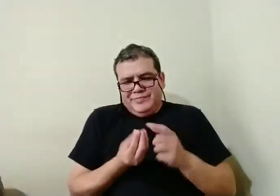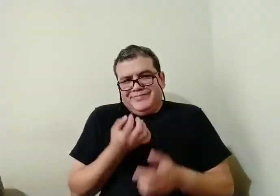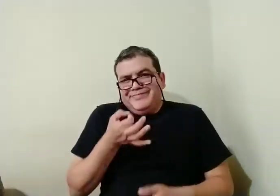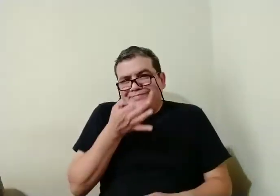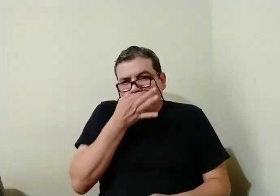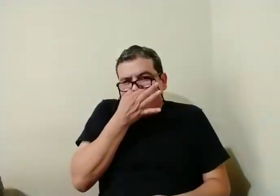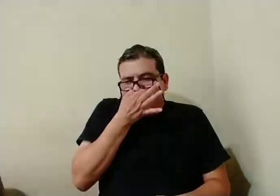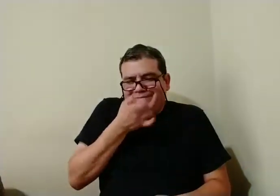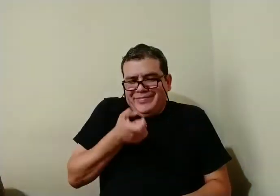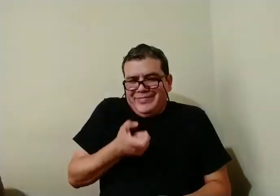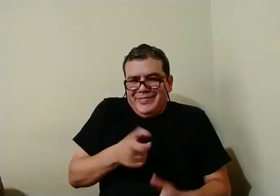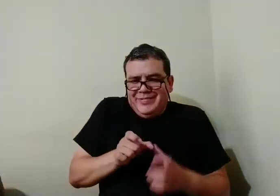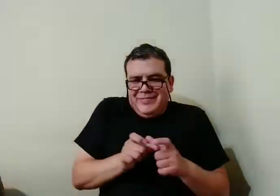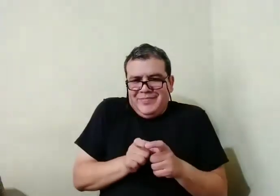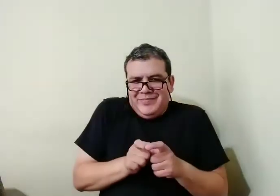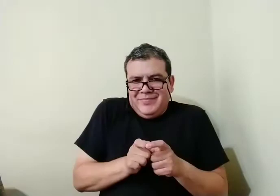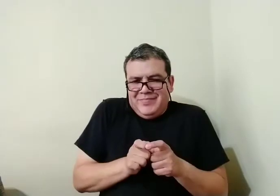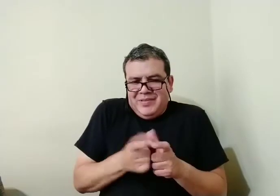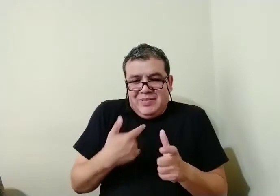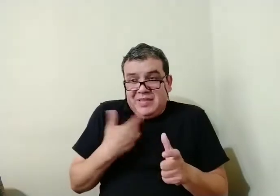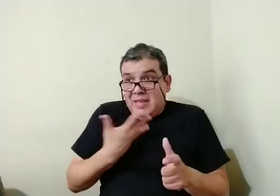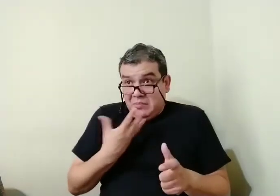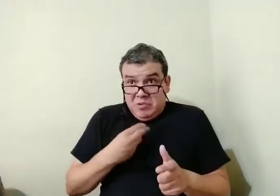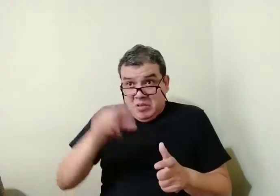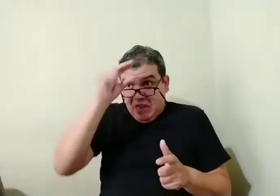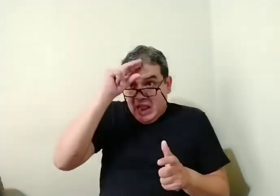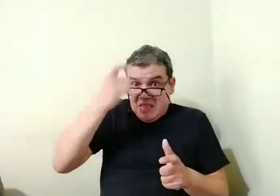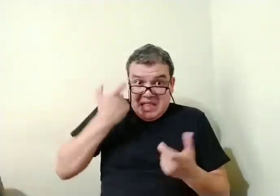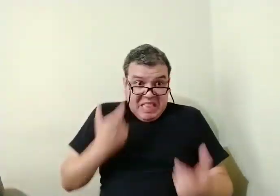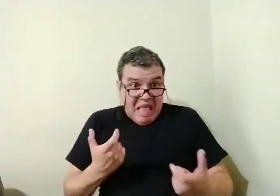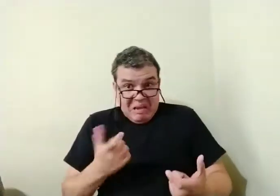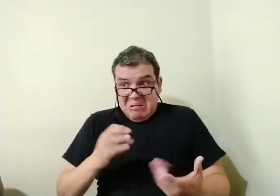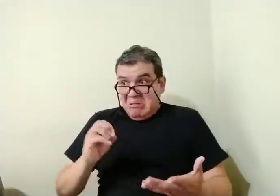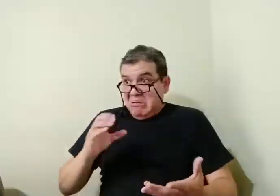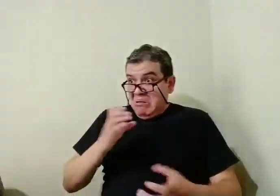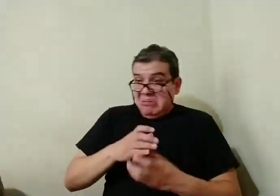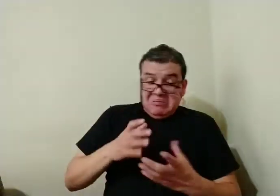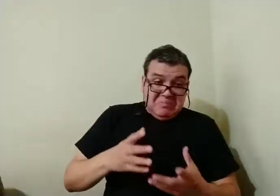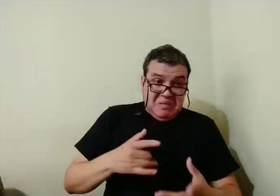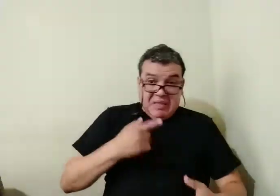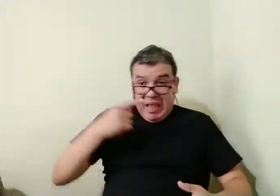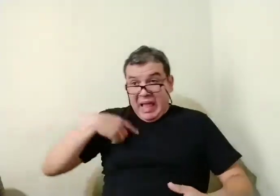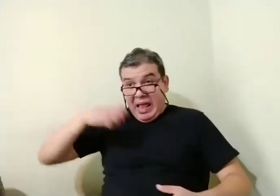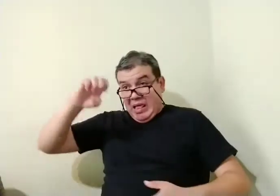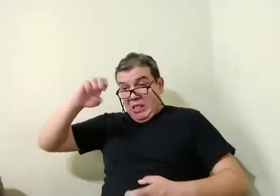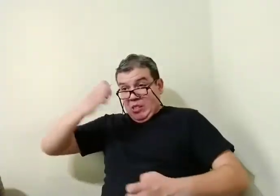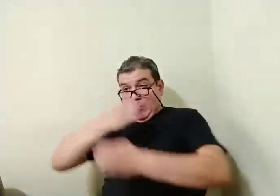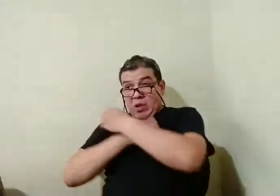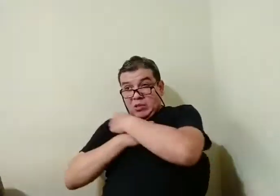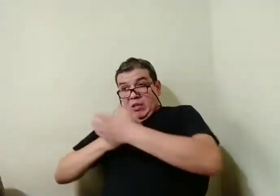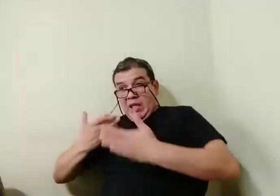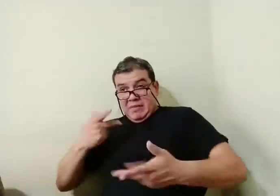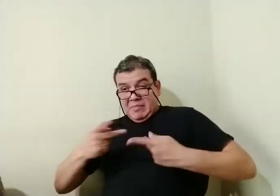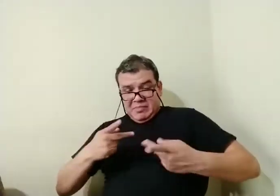Eran un grupo de personas sin preparación, pero el Dios que les dio